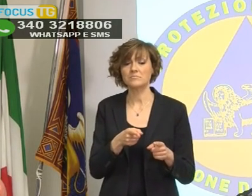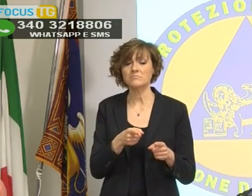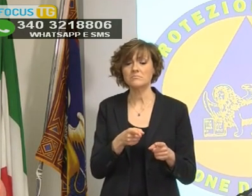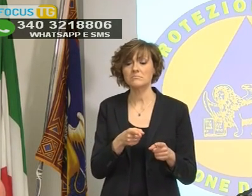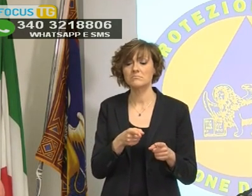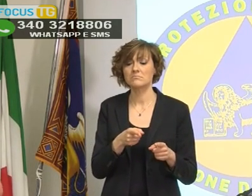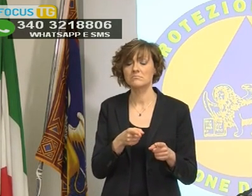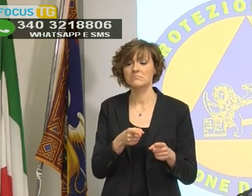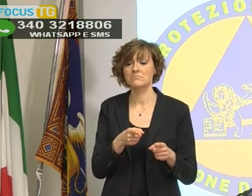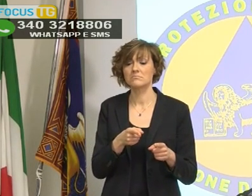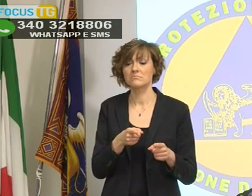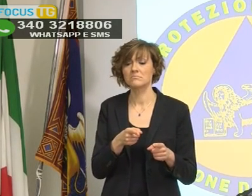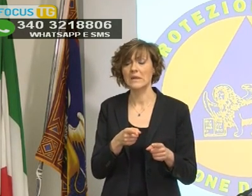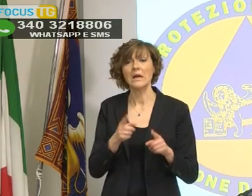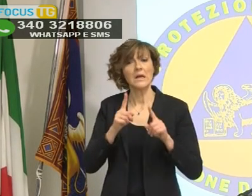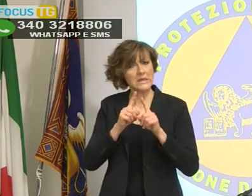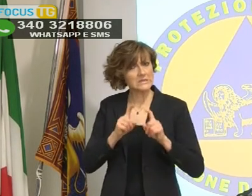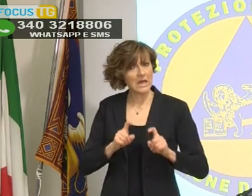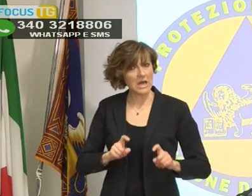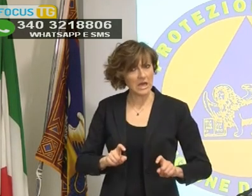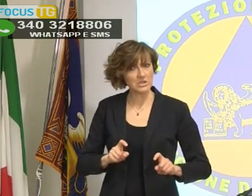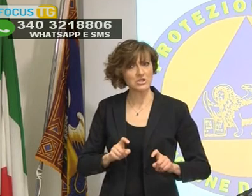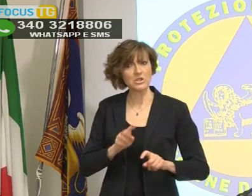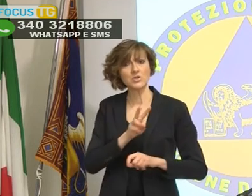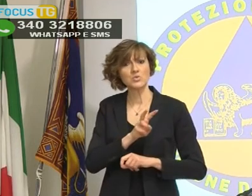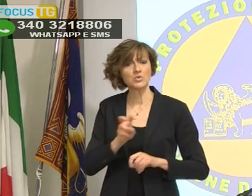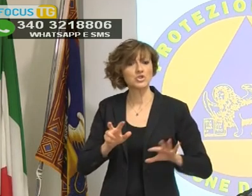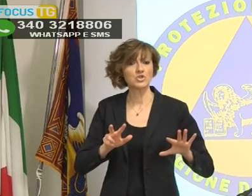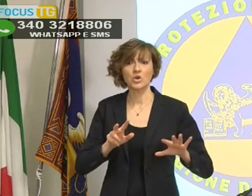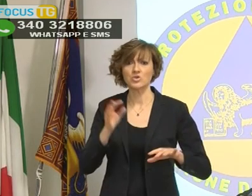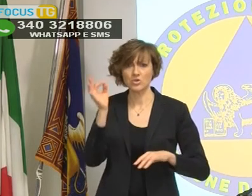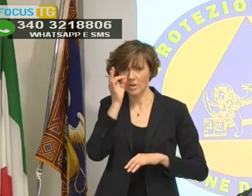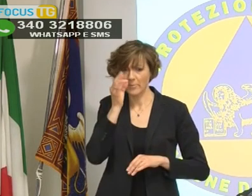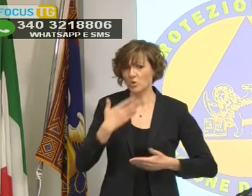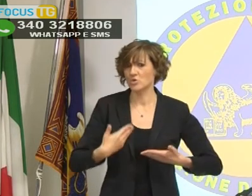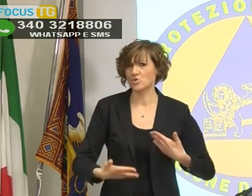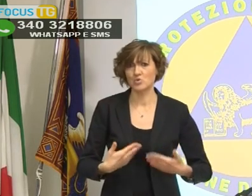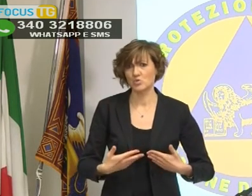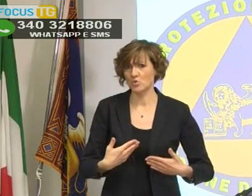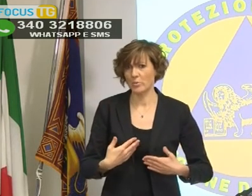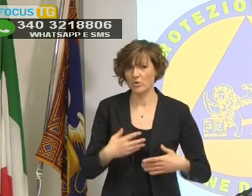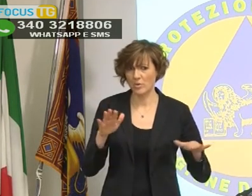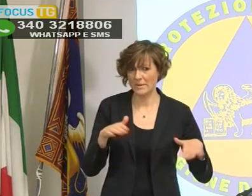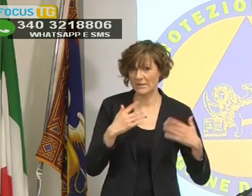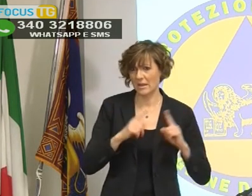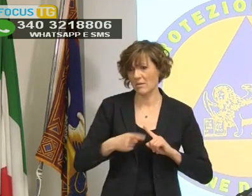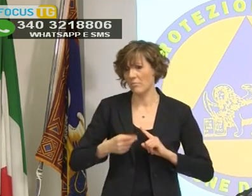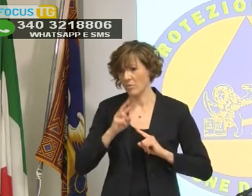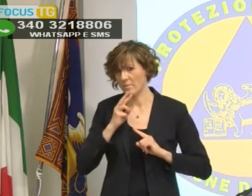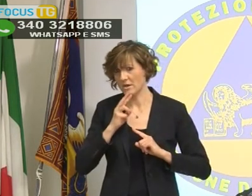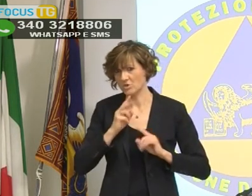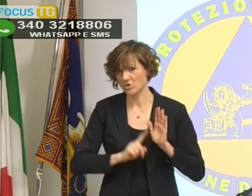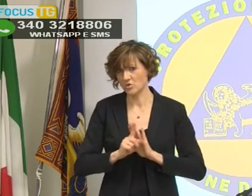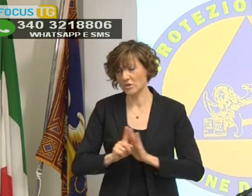macchina della indagine epidemiologica, 208 tamponi subito il primo giorno con i risultati alle 4 del pomeriggio, poi gli altri